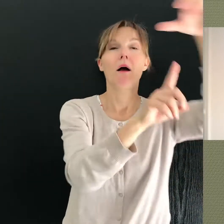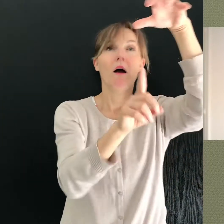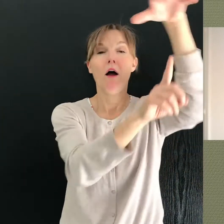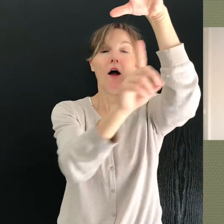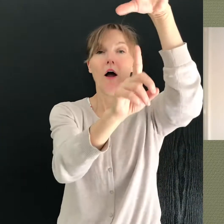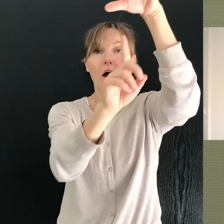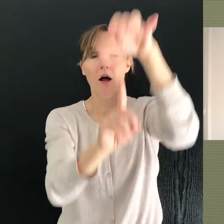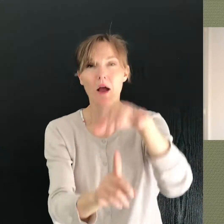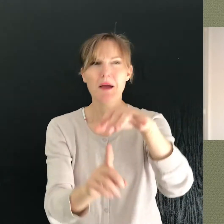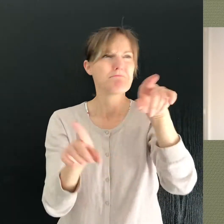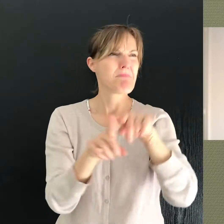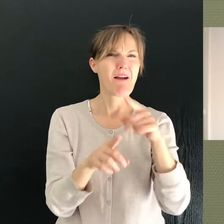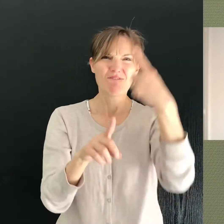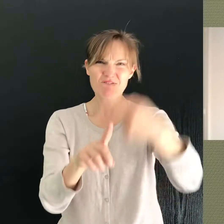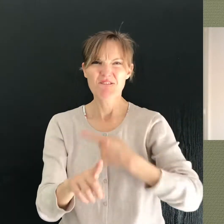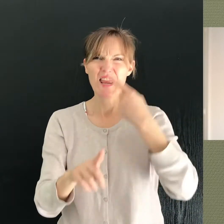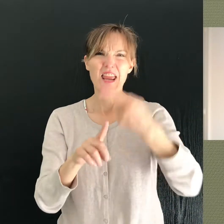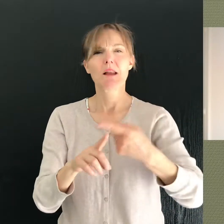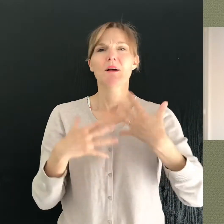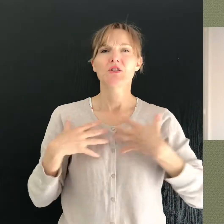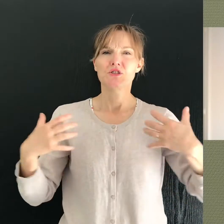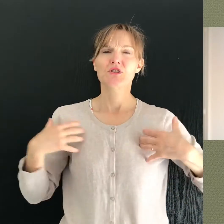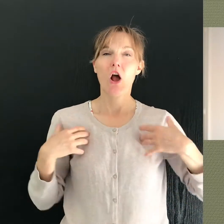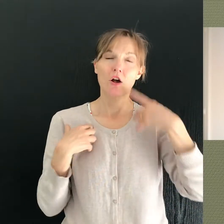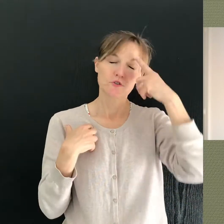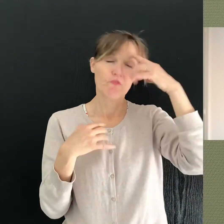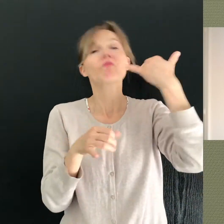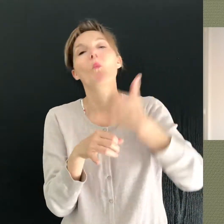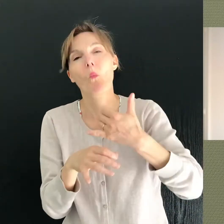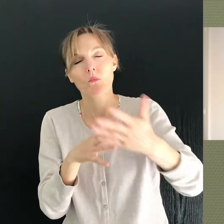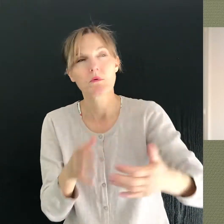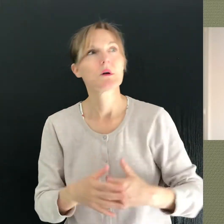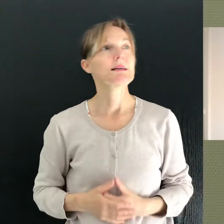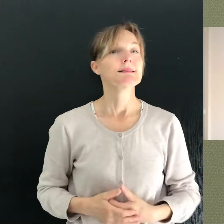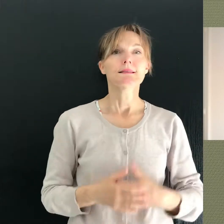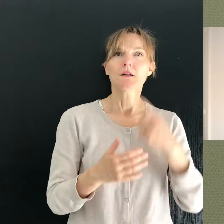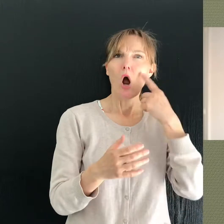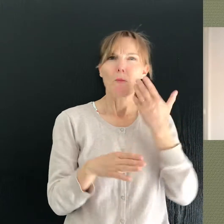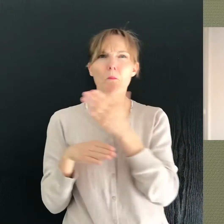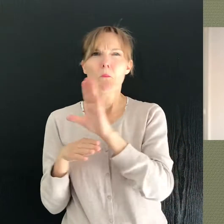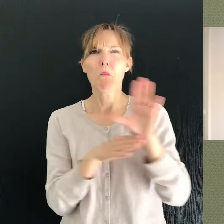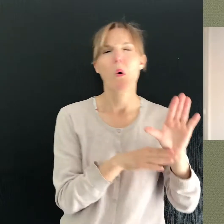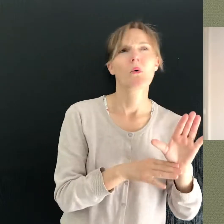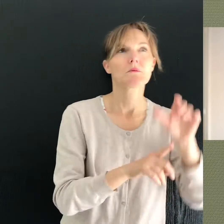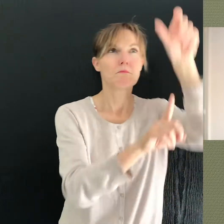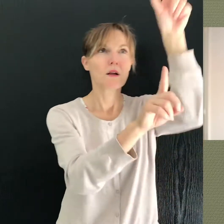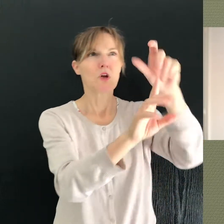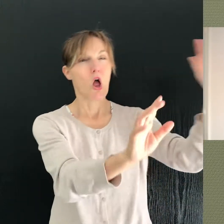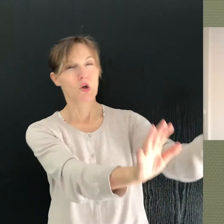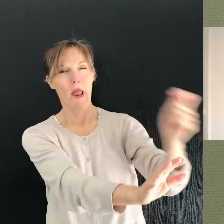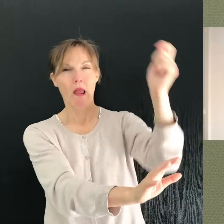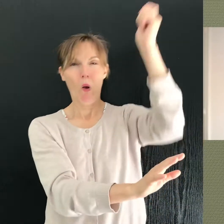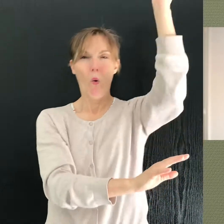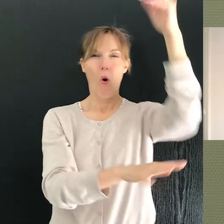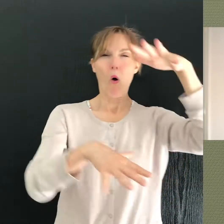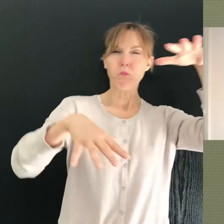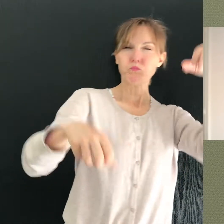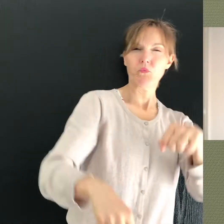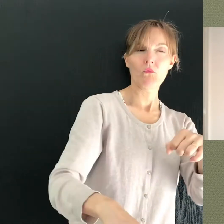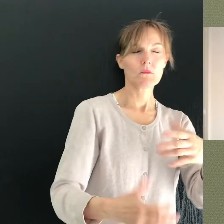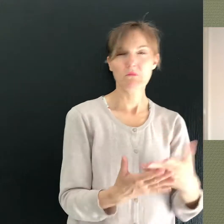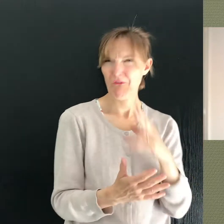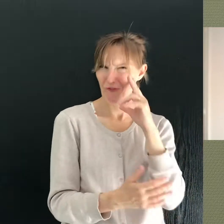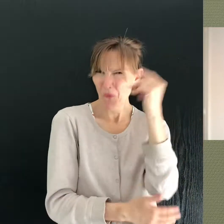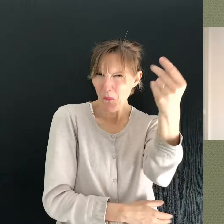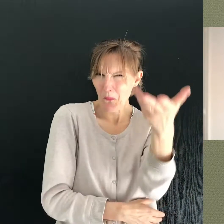église, comme dans les films de science-fiction, afin de présenter des super-hommes aux super-pouvoirs. Franchement, c'est du